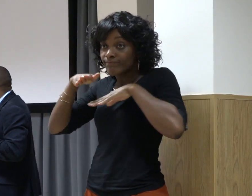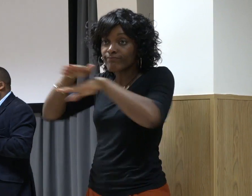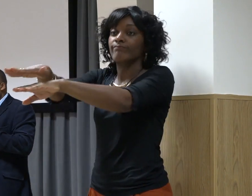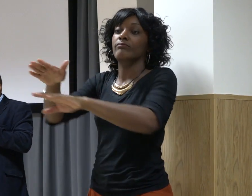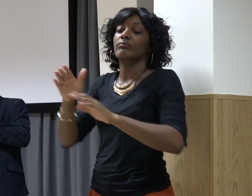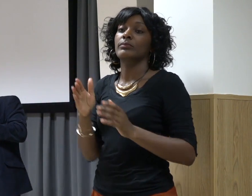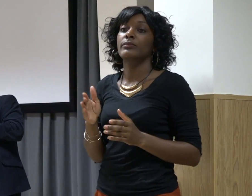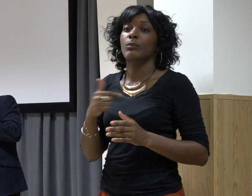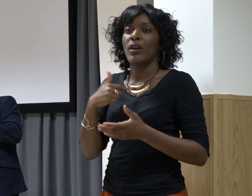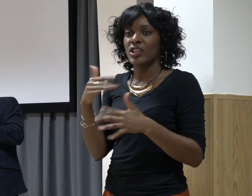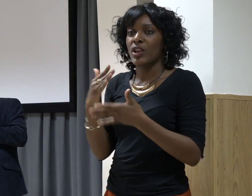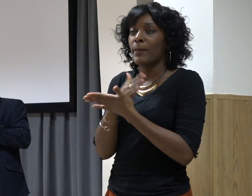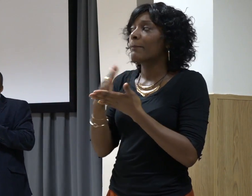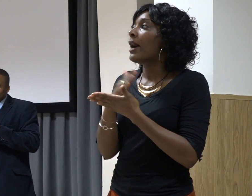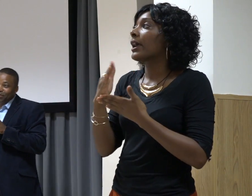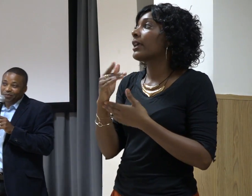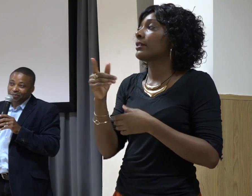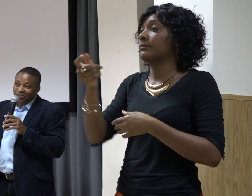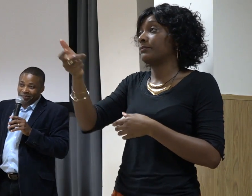J'ai préparé un petit support.